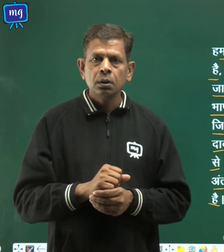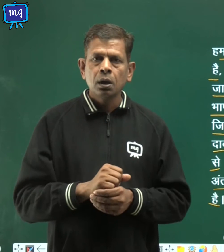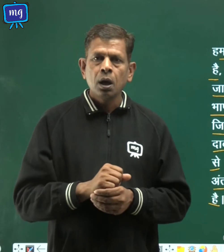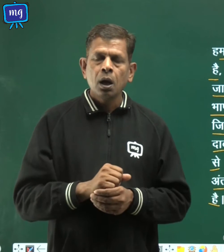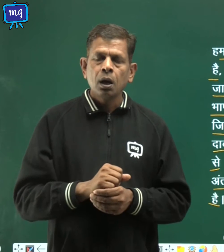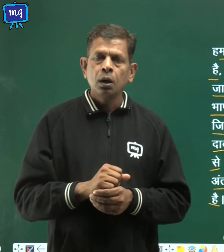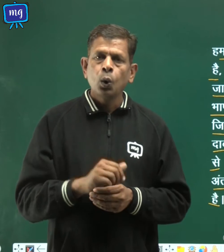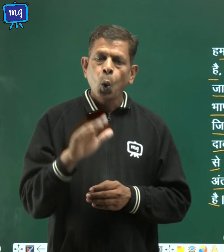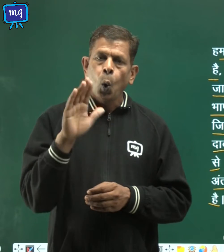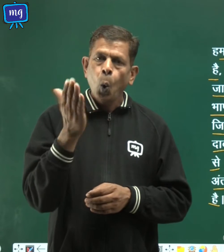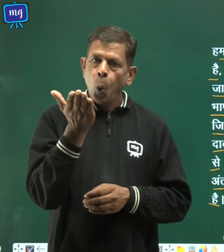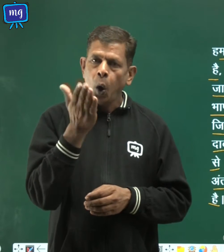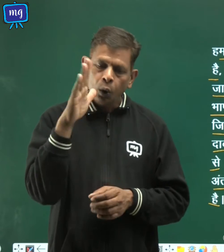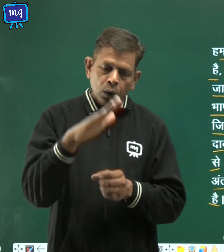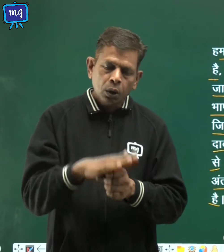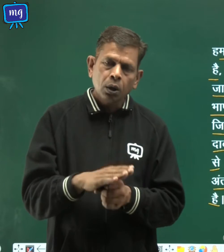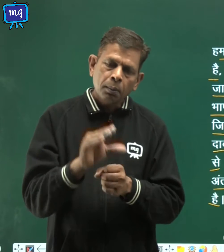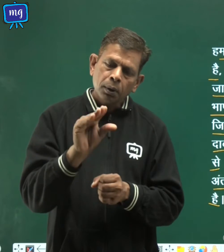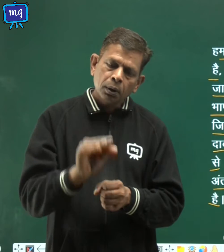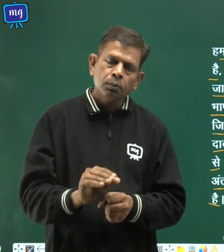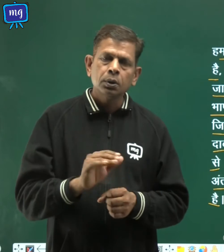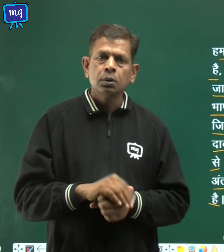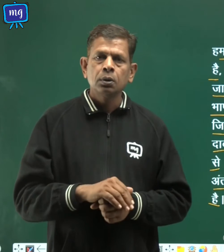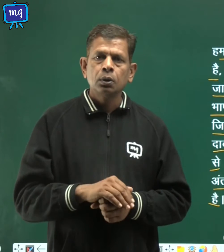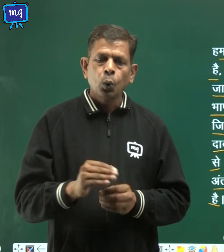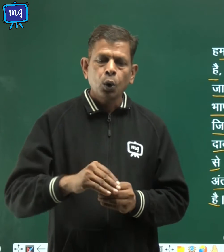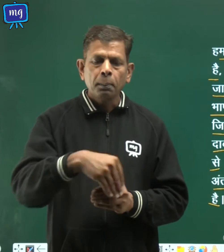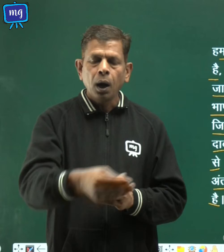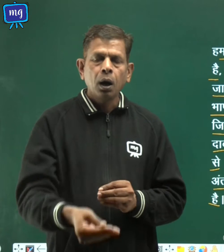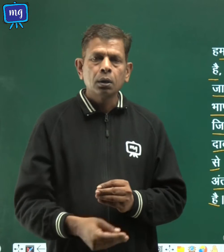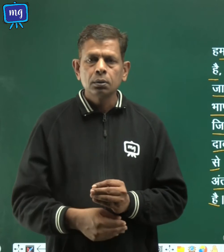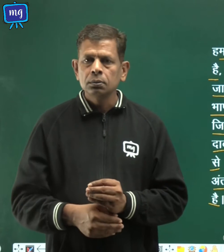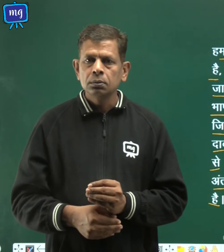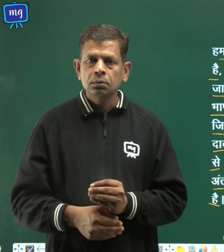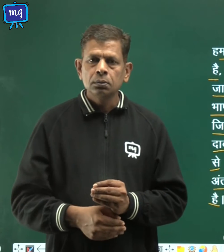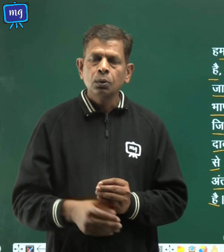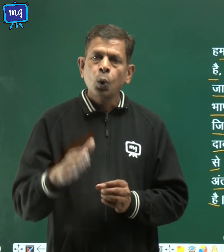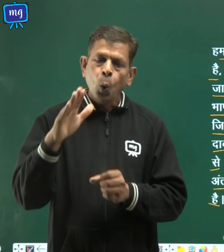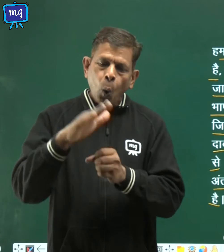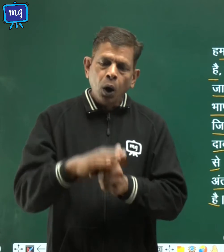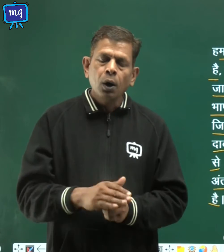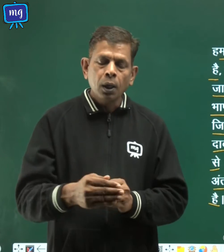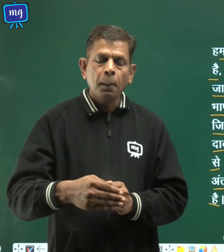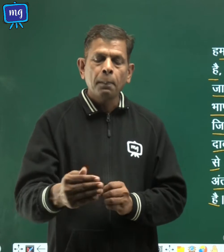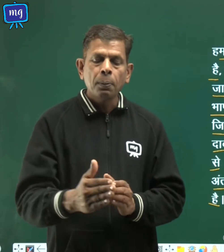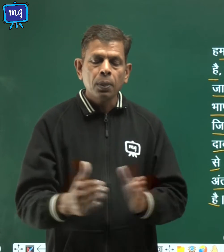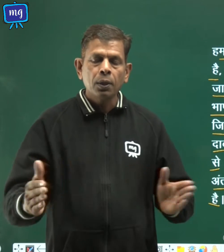वायु दाब कम हो जाता है और बाहर वायु दाब ज़्यादा होता